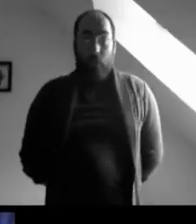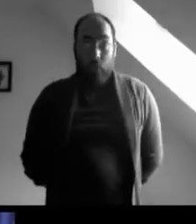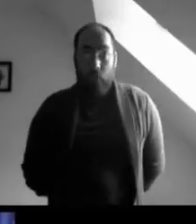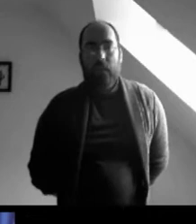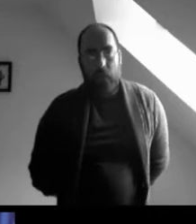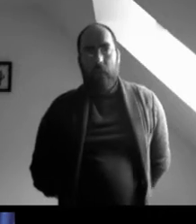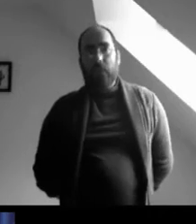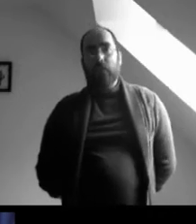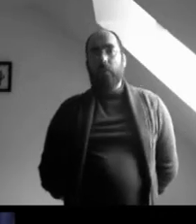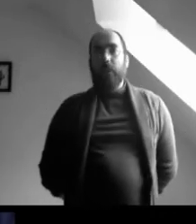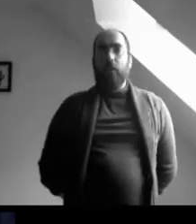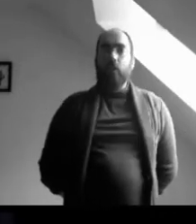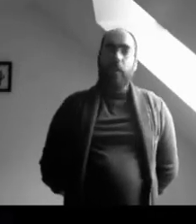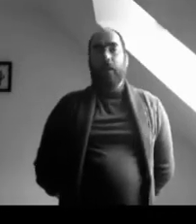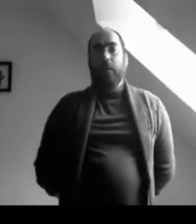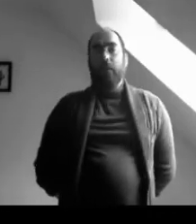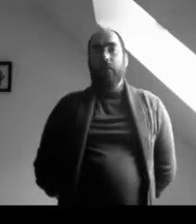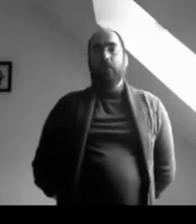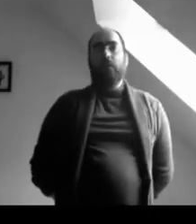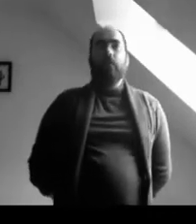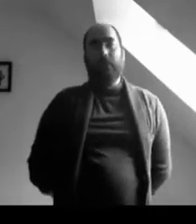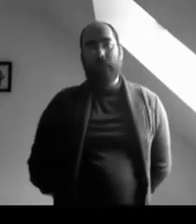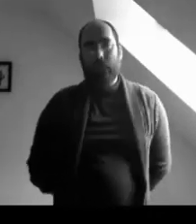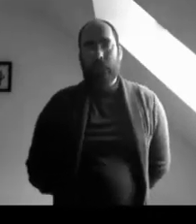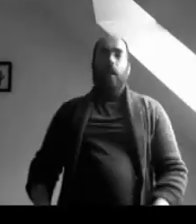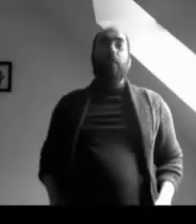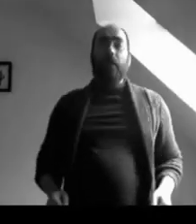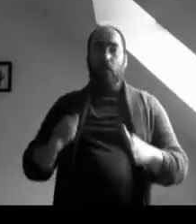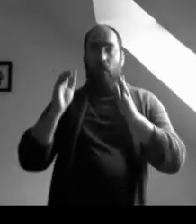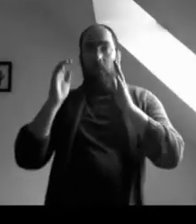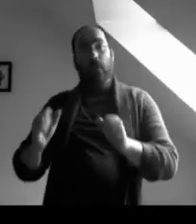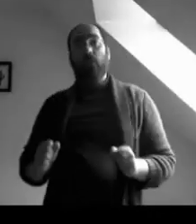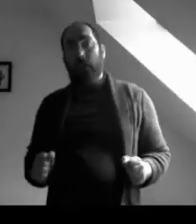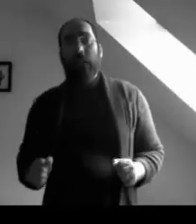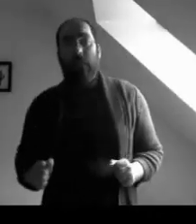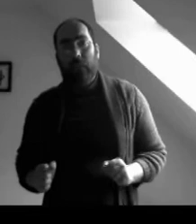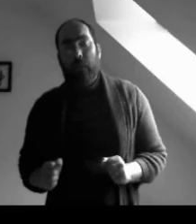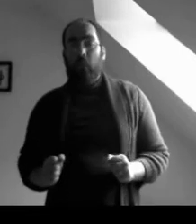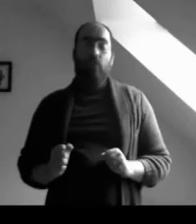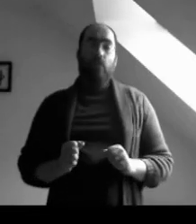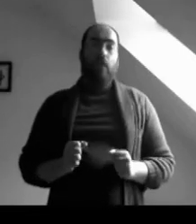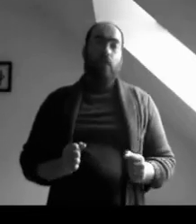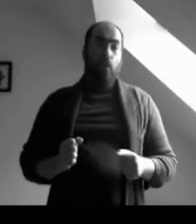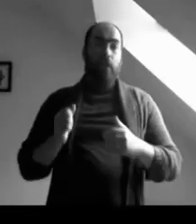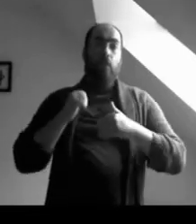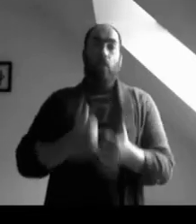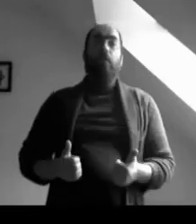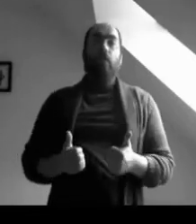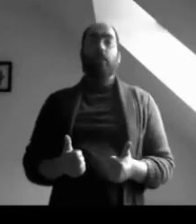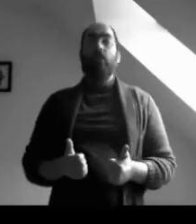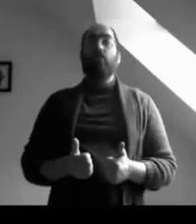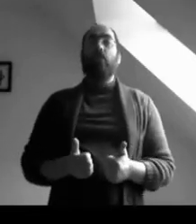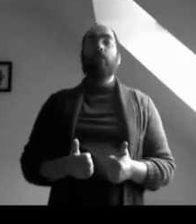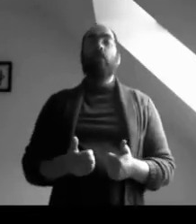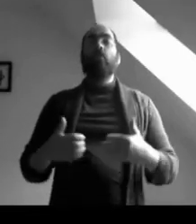Conjuring 2 sacrifie au spectaculaire un peu de son efficacité. Après une mise en route interminable de plus d'une heure, le film reprend